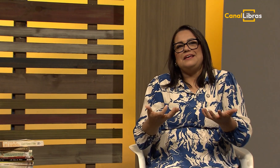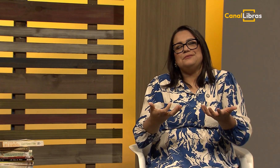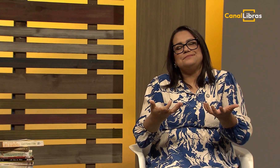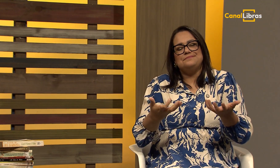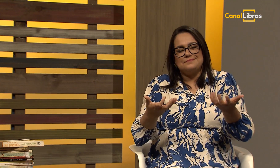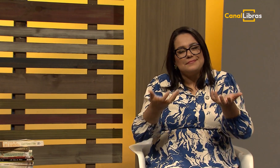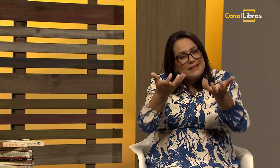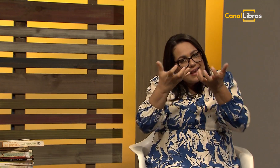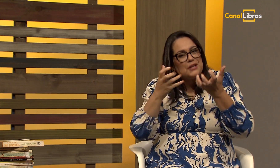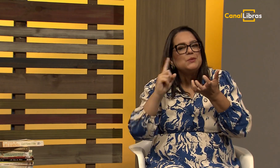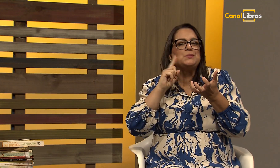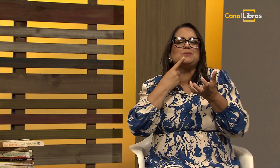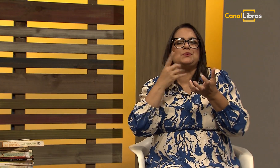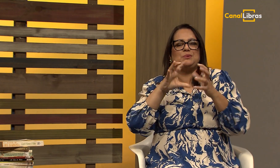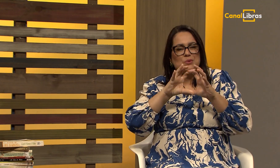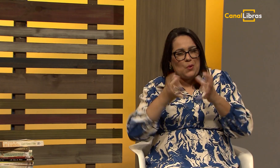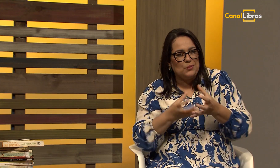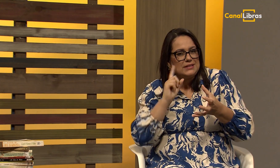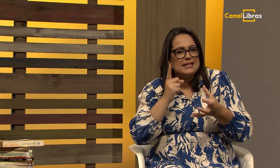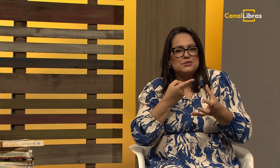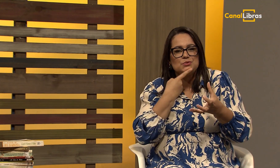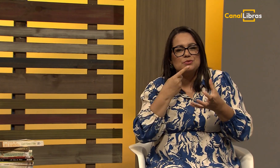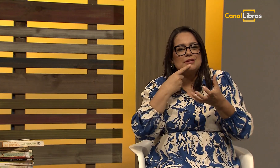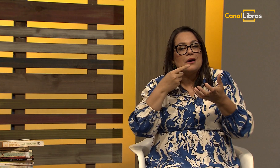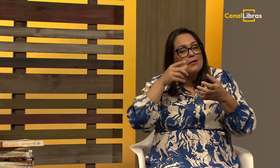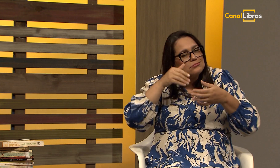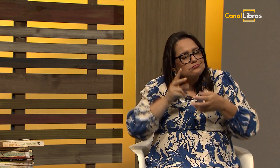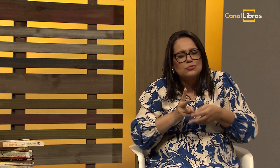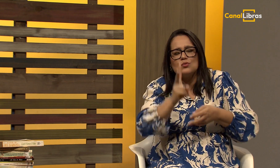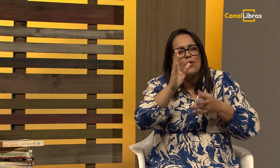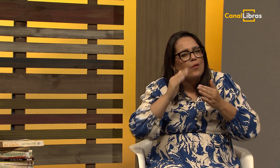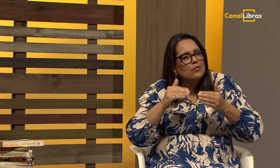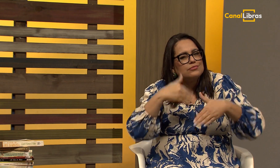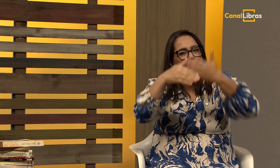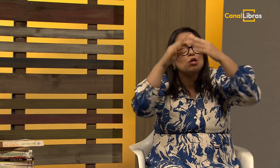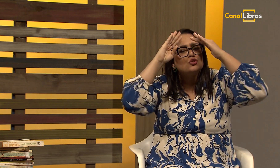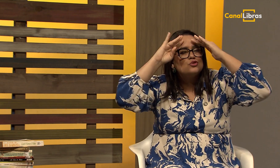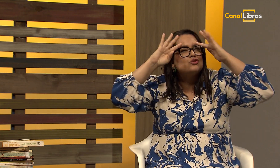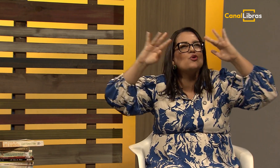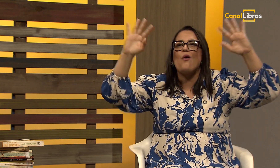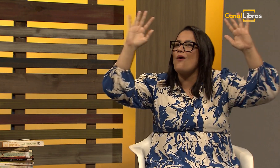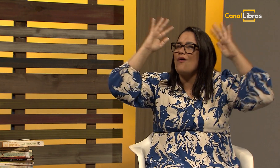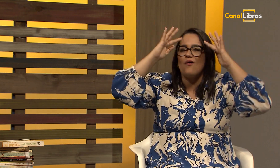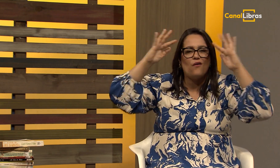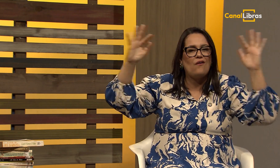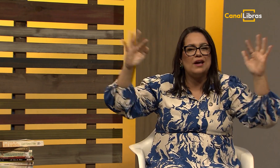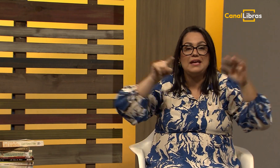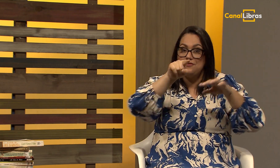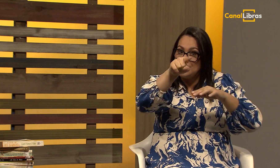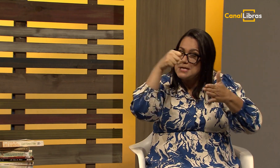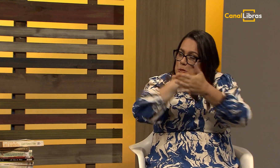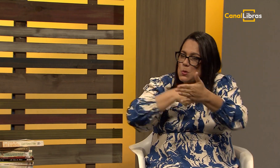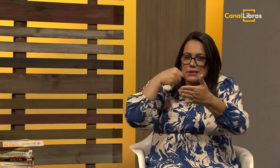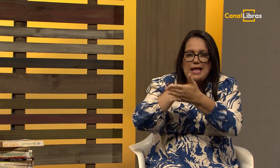sim. Eu desejo que a comunidade surda continue sonhando e siga